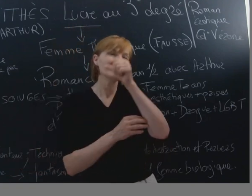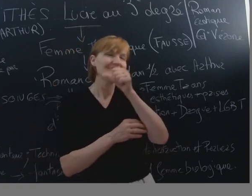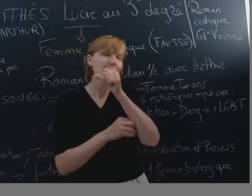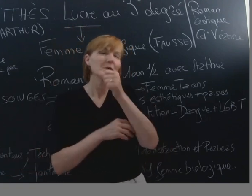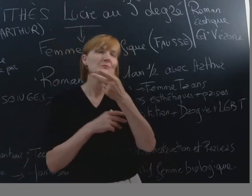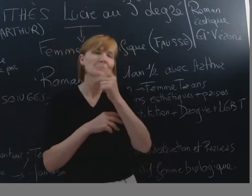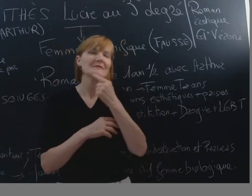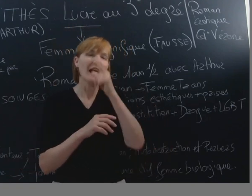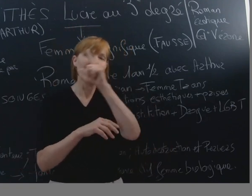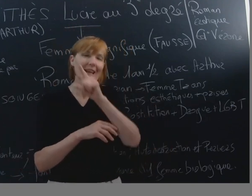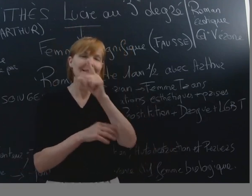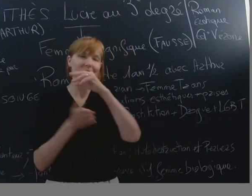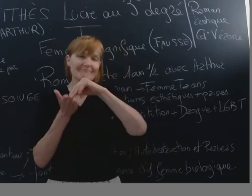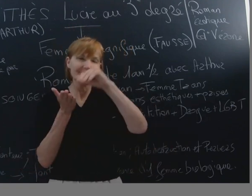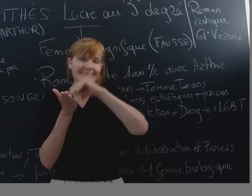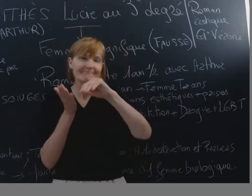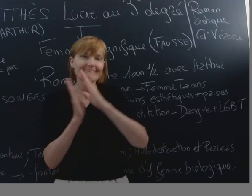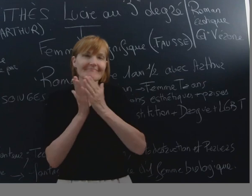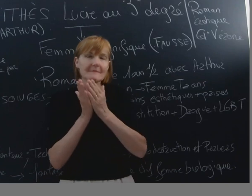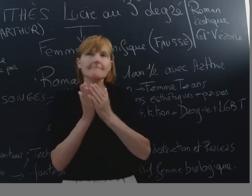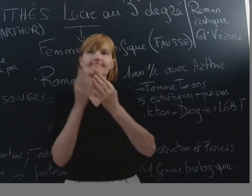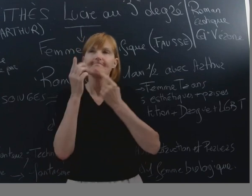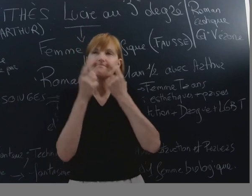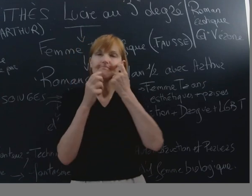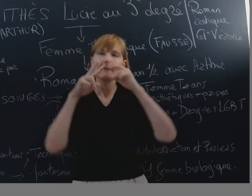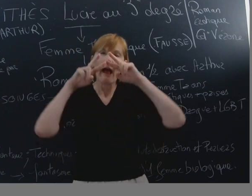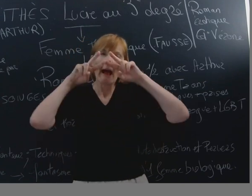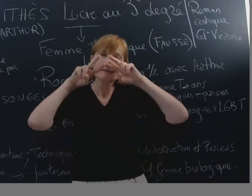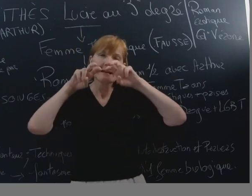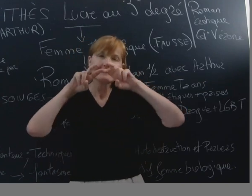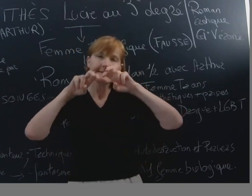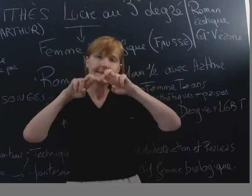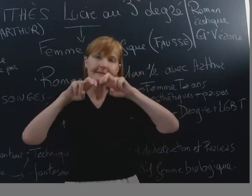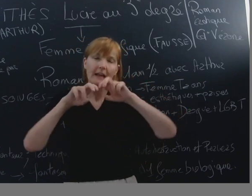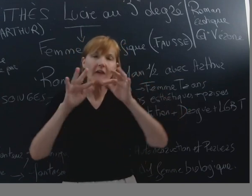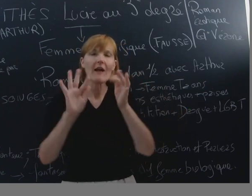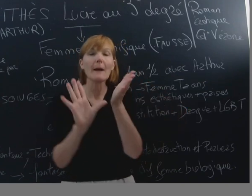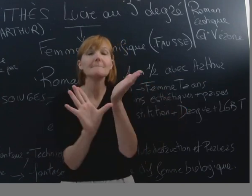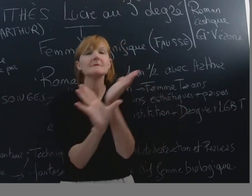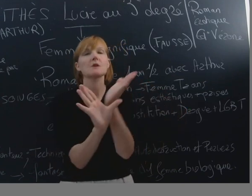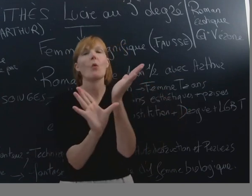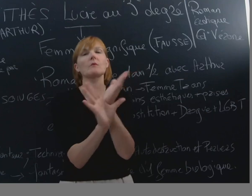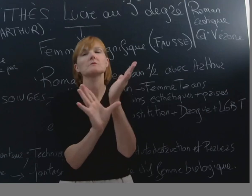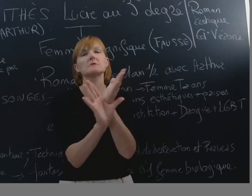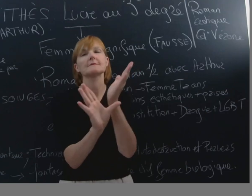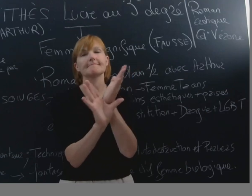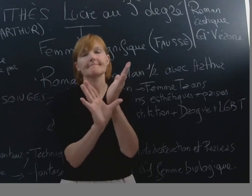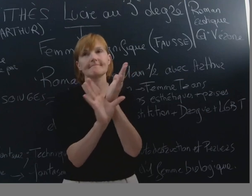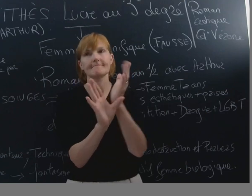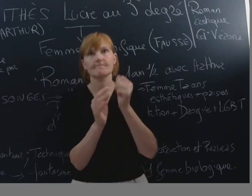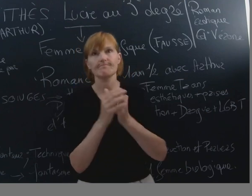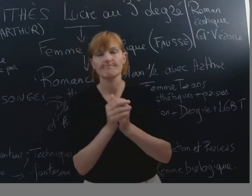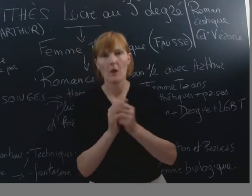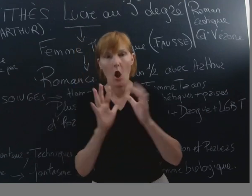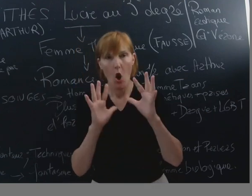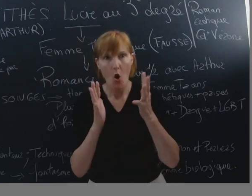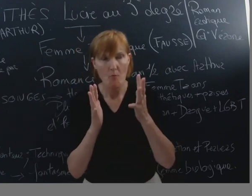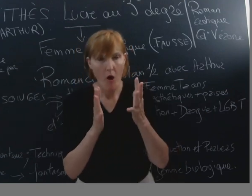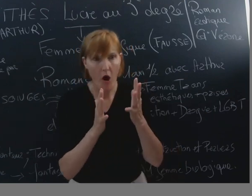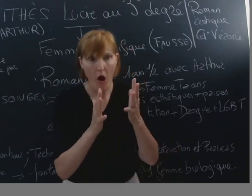donc vitesse qui est donc arthur vitesse auteur du roman fait une analyse psychologique